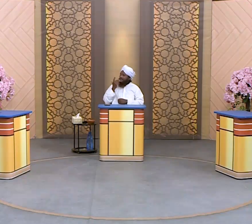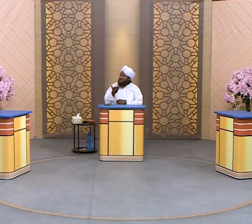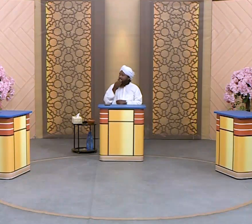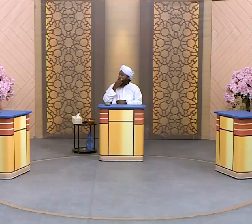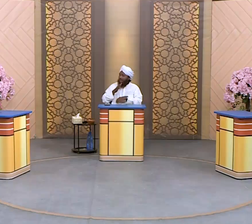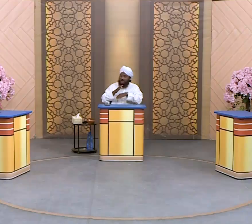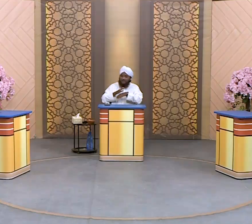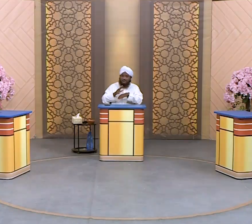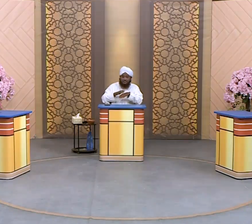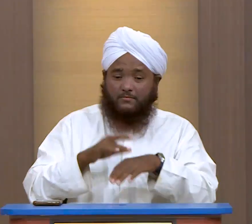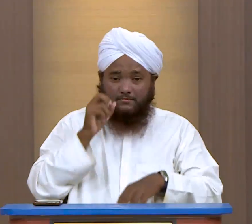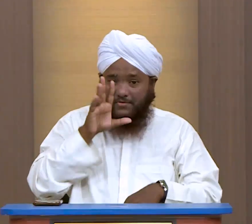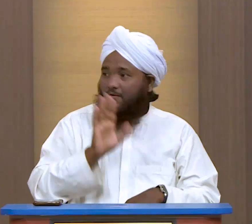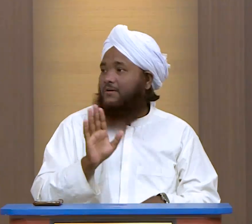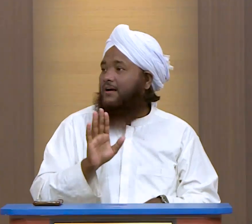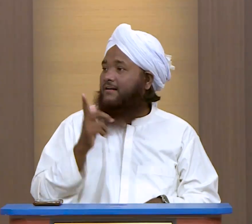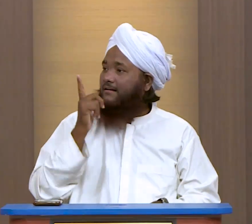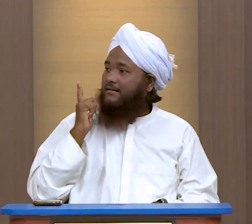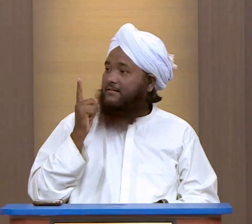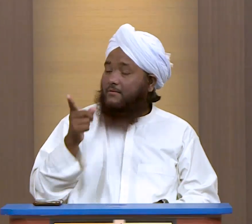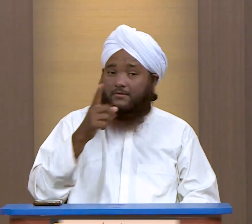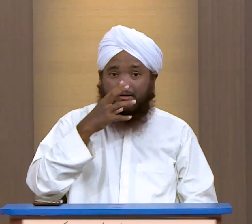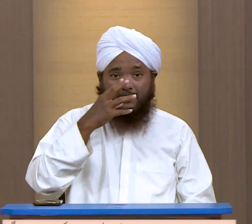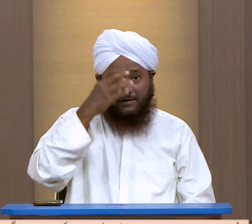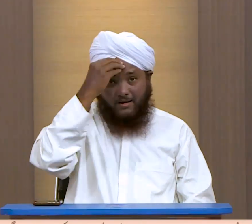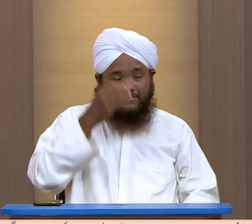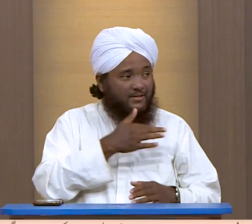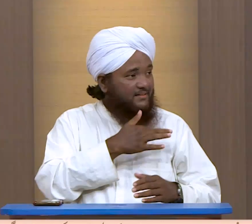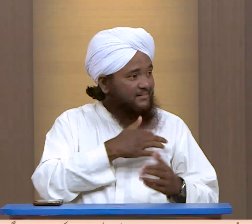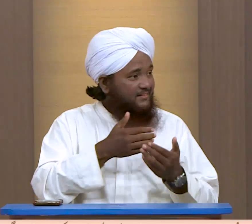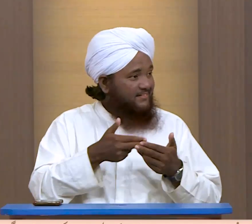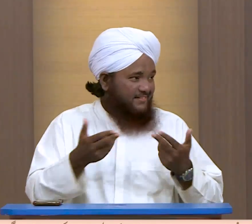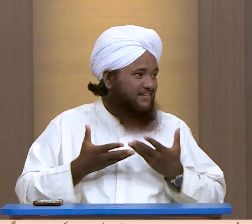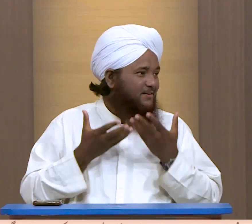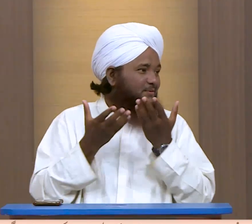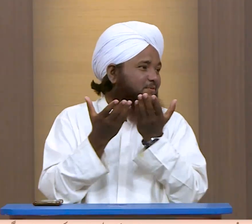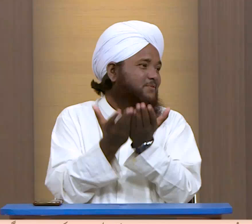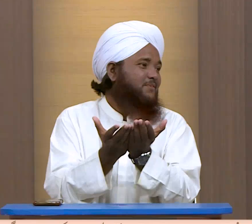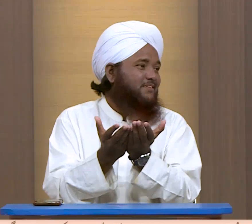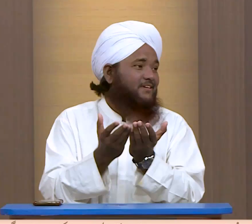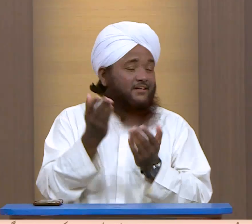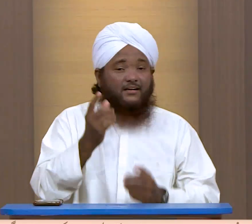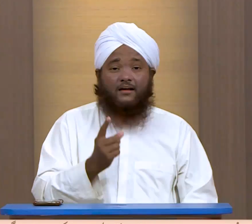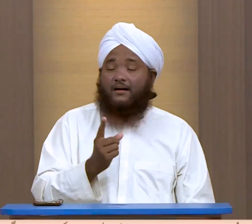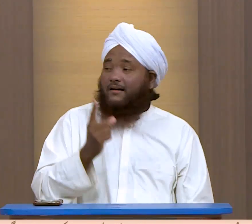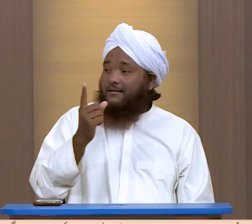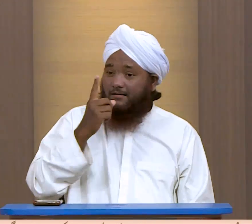سے خوش ہو کر آپ کی والدہ محترمہ نے دل سے دعا دی کہ اے اللہ، میں اس سے راضی ہوں، تو بھی اس